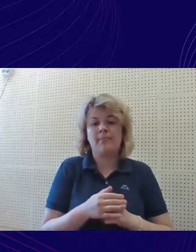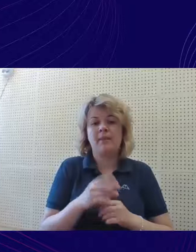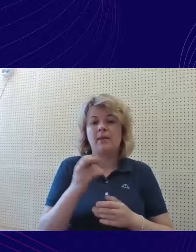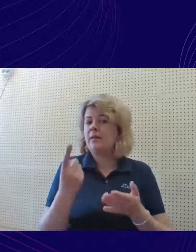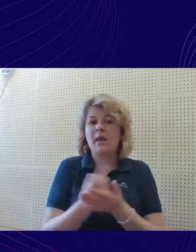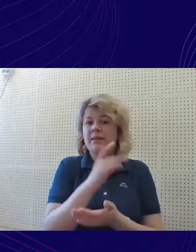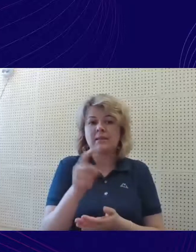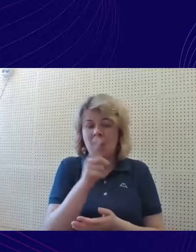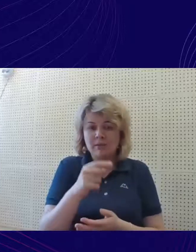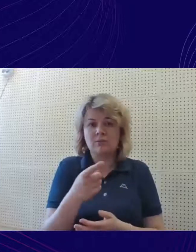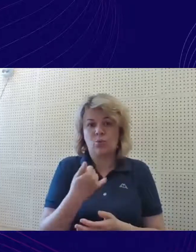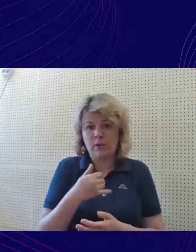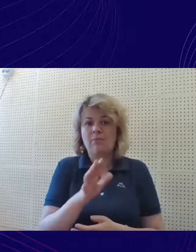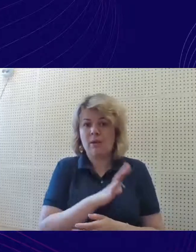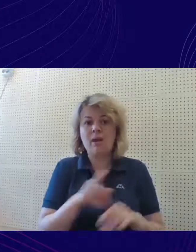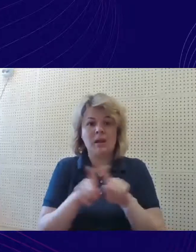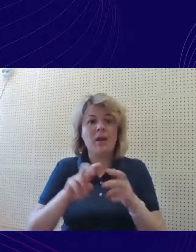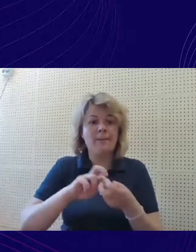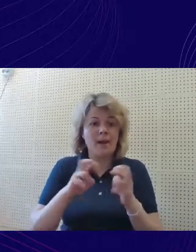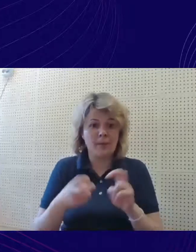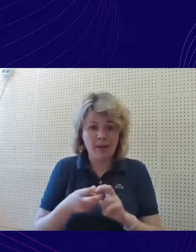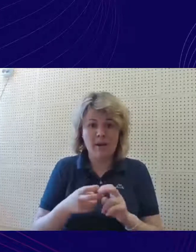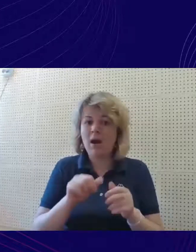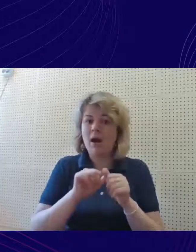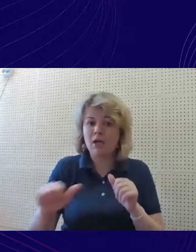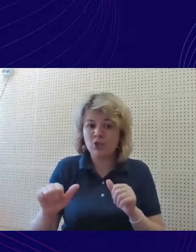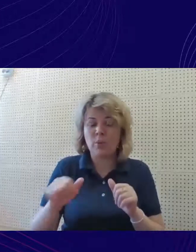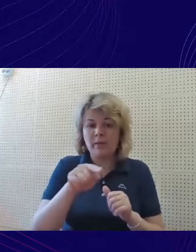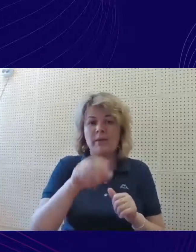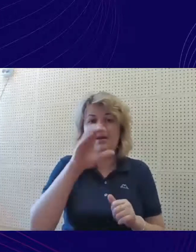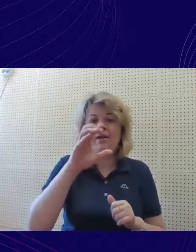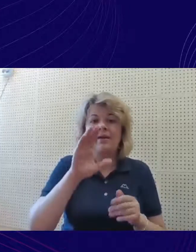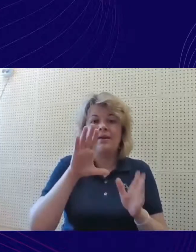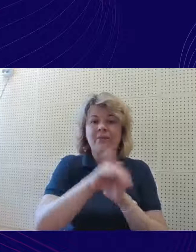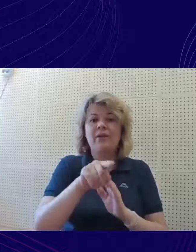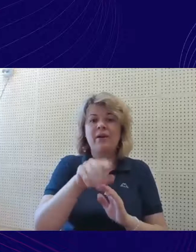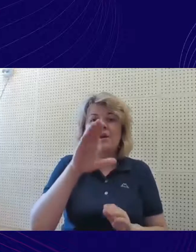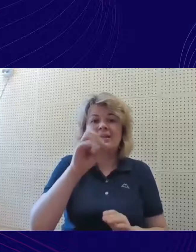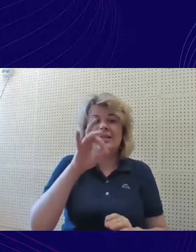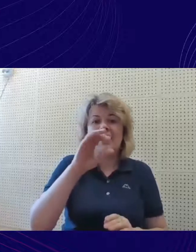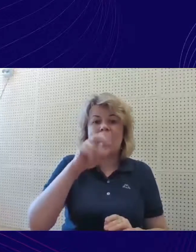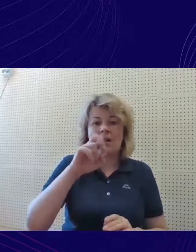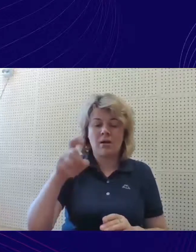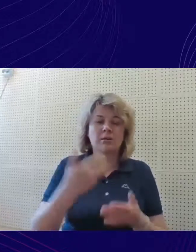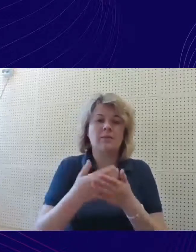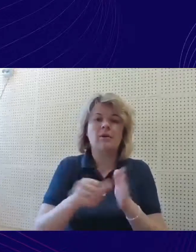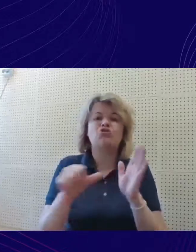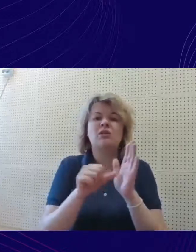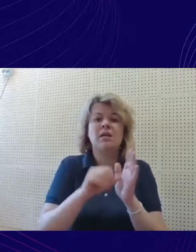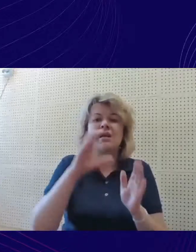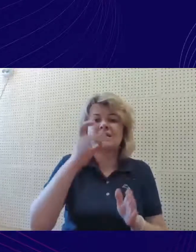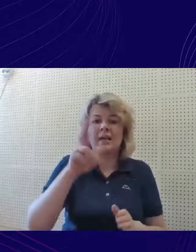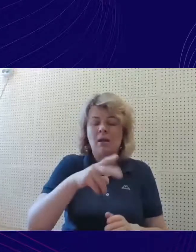неоднократно я сталкивался с такой проблемой, особенно в сериалах, когда вот какая-нибудь шестая серия, ну,